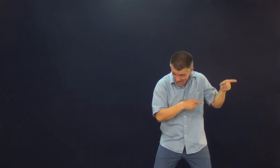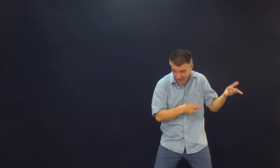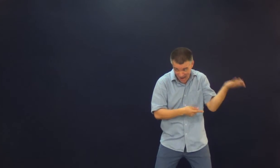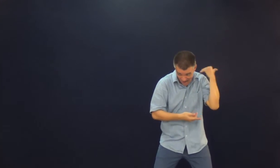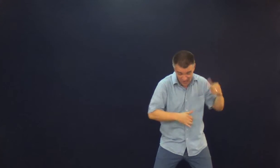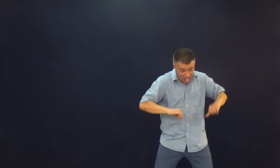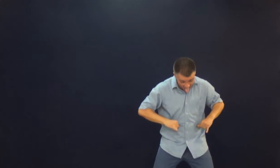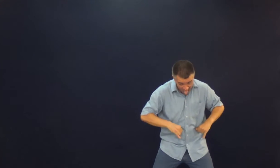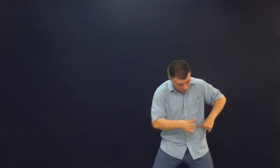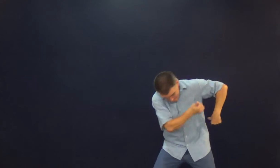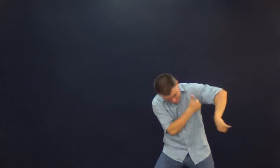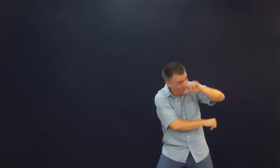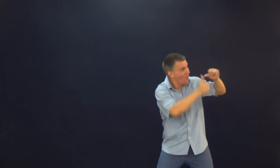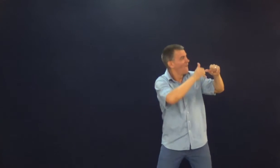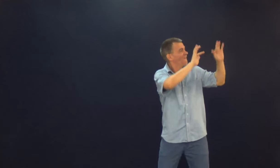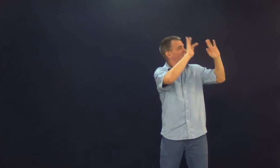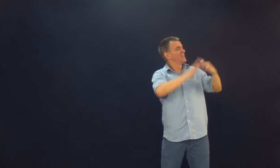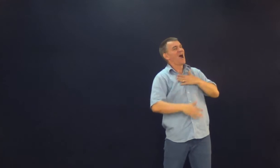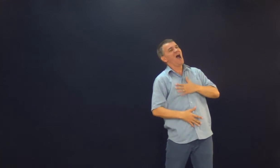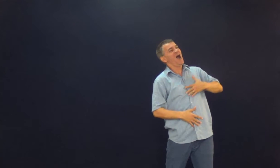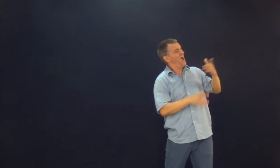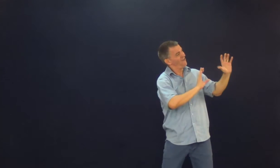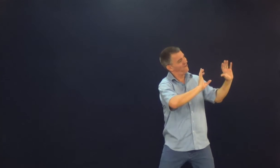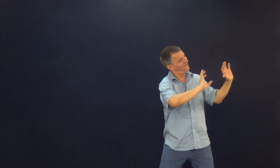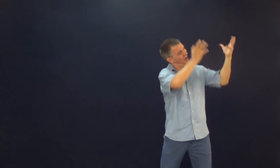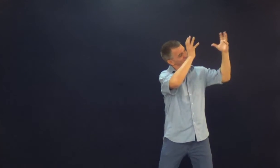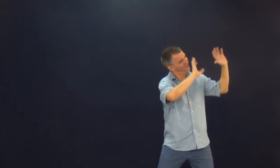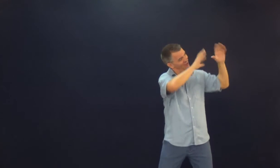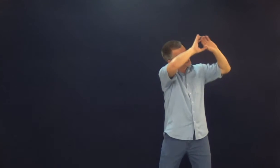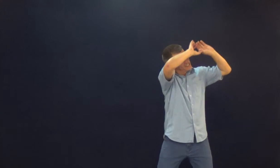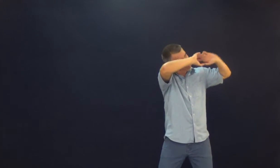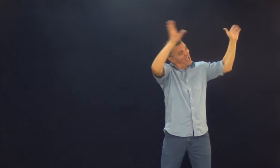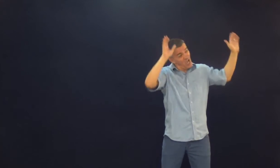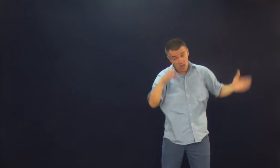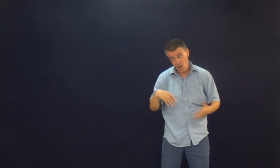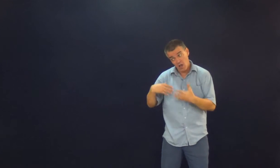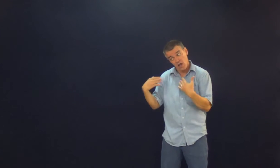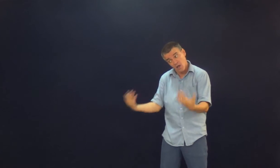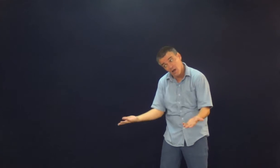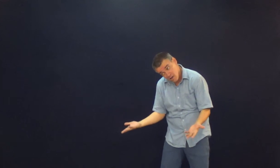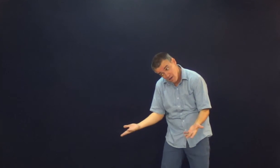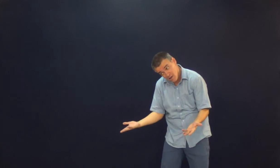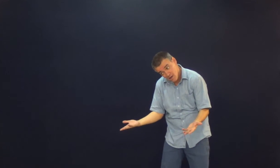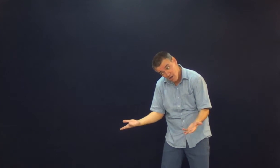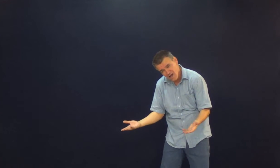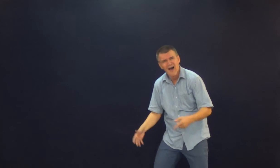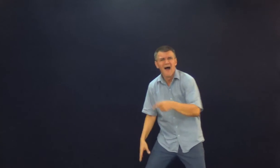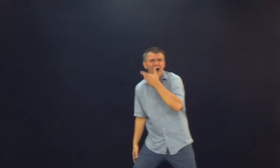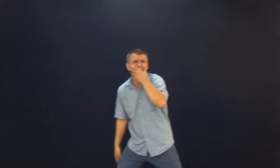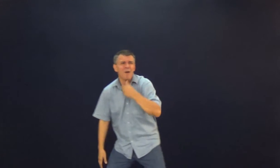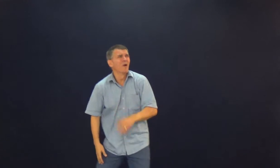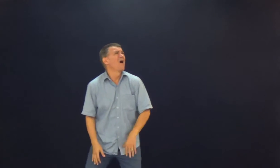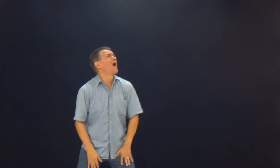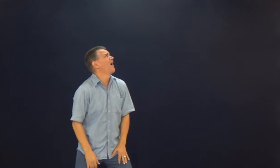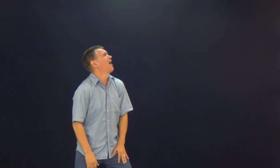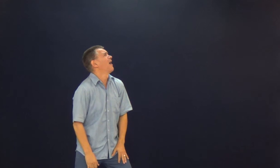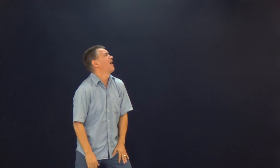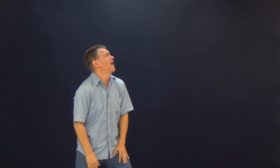invertem ele que sofria que ela feliz para sempre e você quer feliz sofrerá internamente aí